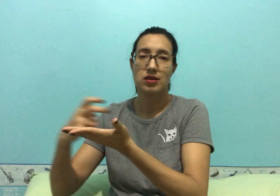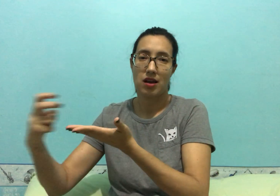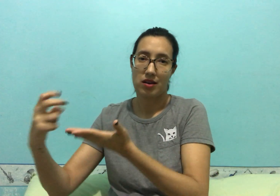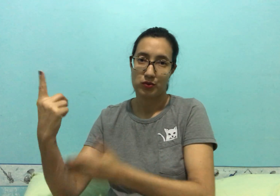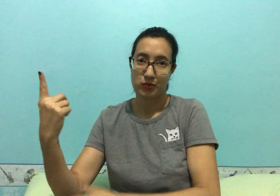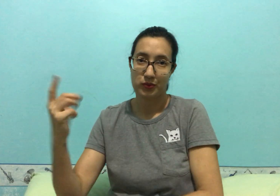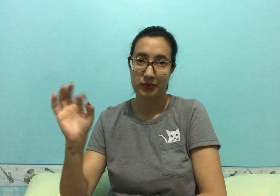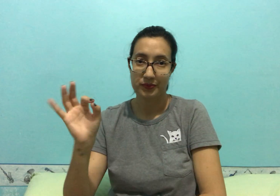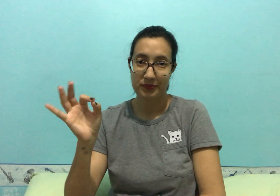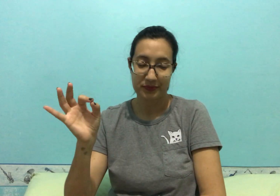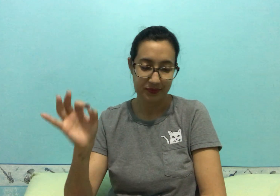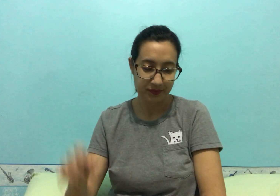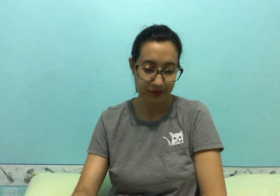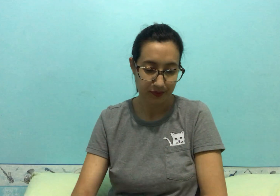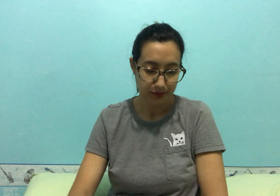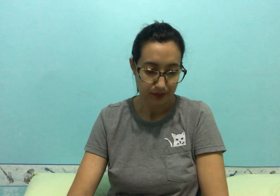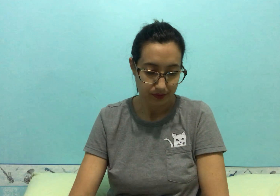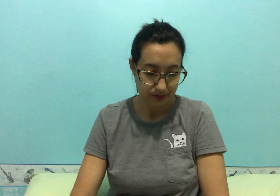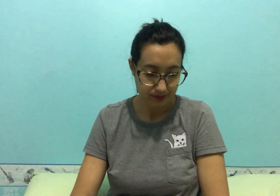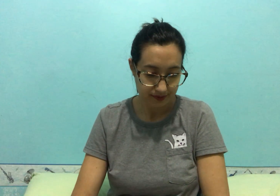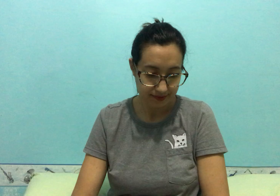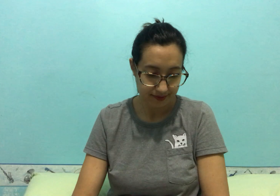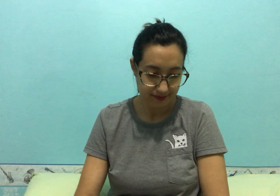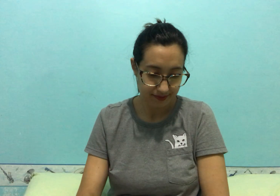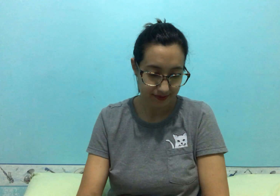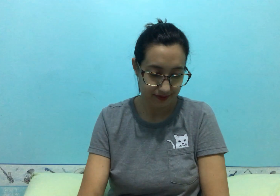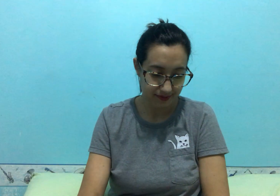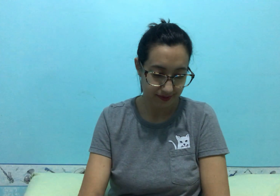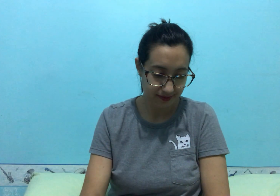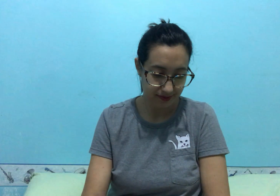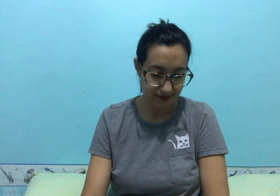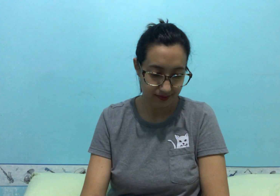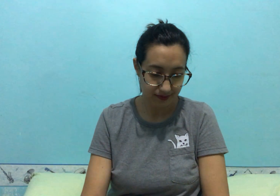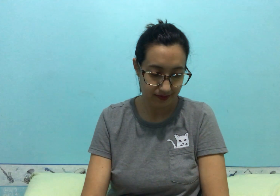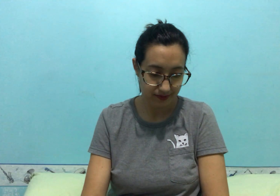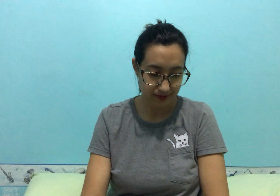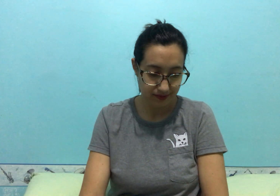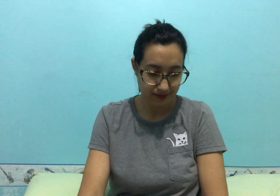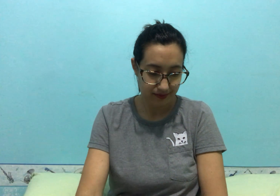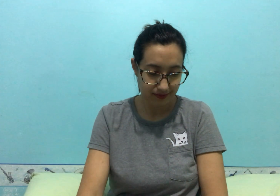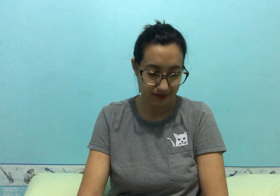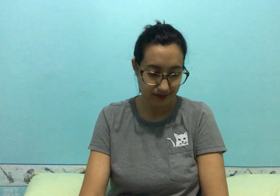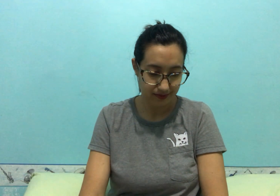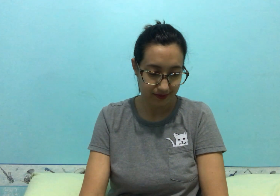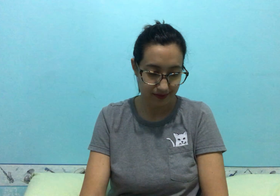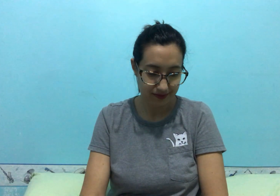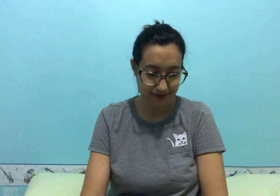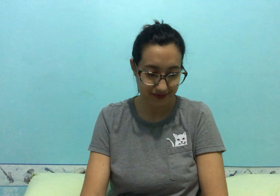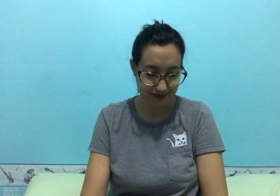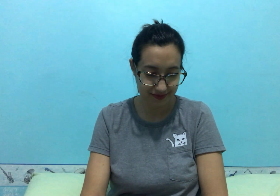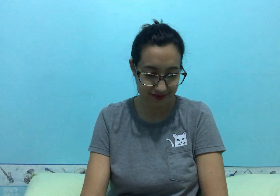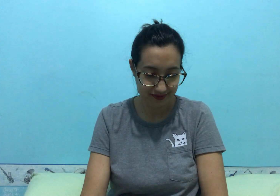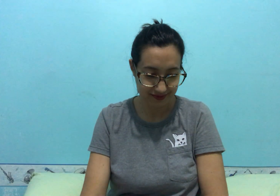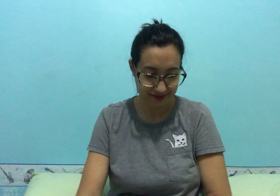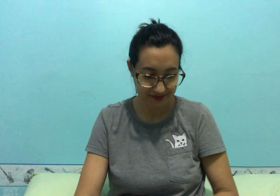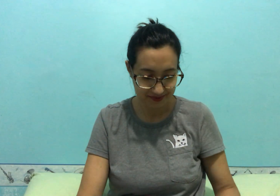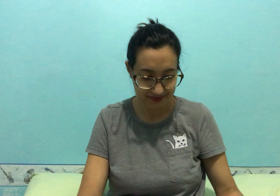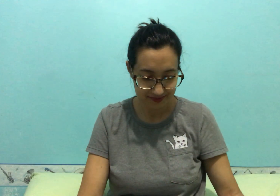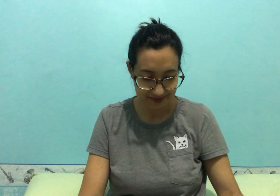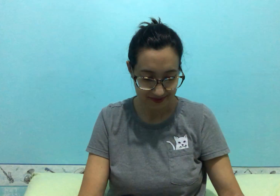Nós temos aqui também agora o AND do x com ele mesmo. Lógico que vai sair ele mesmo,